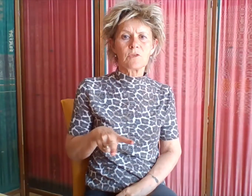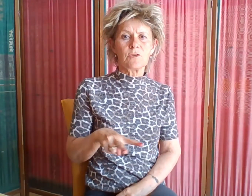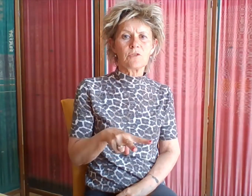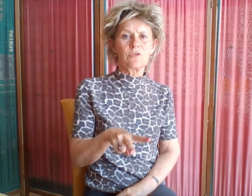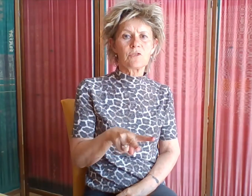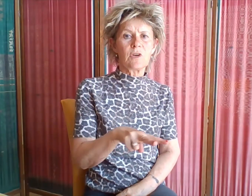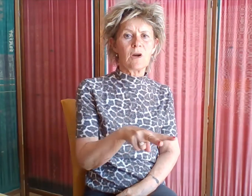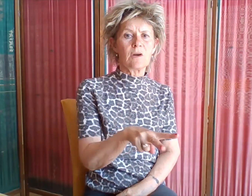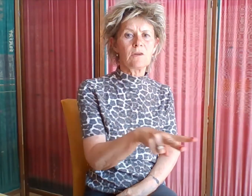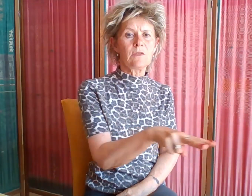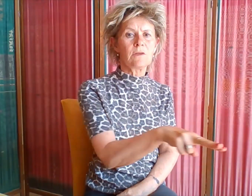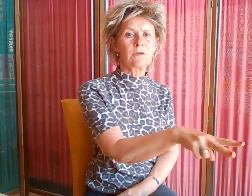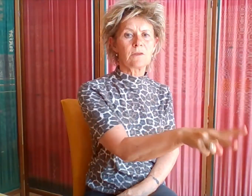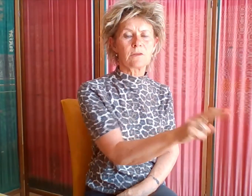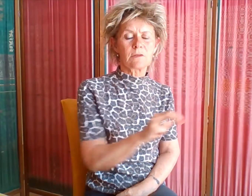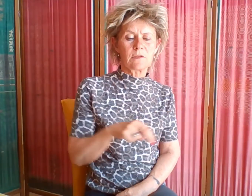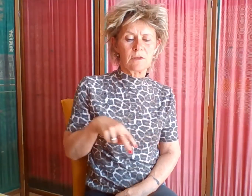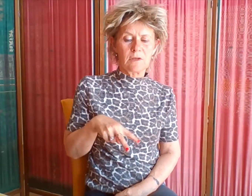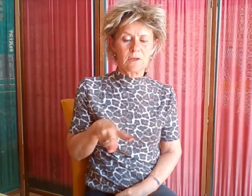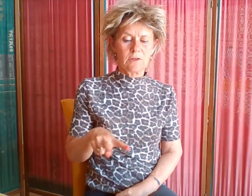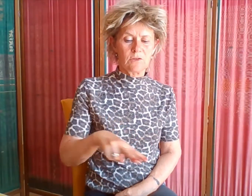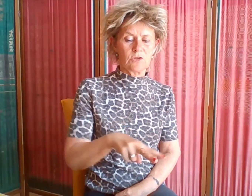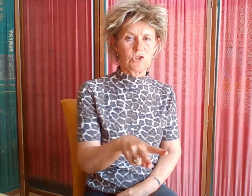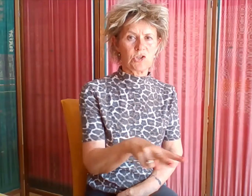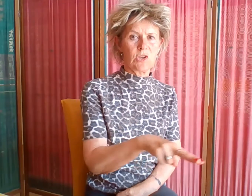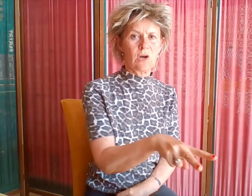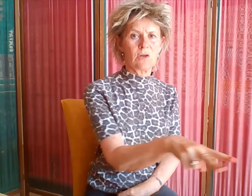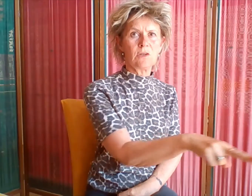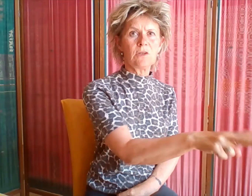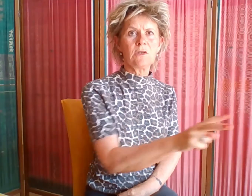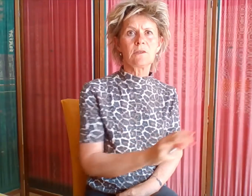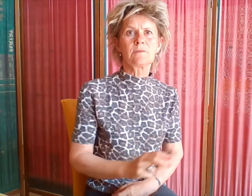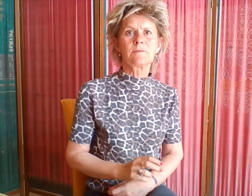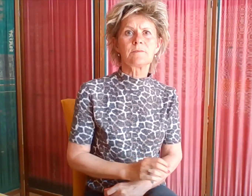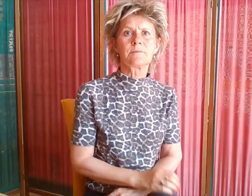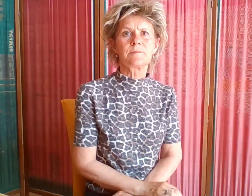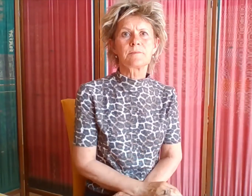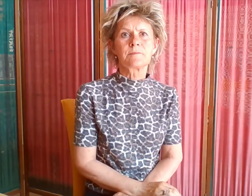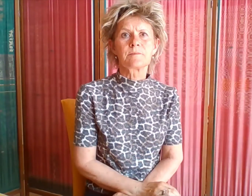De slang. De slang.